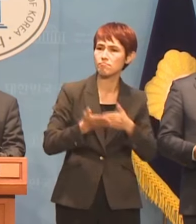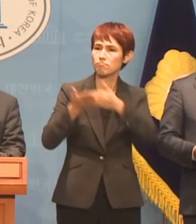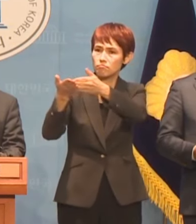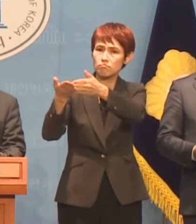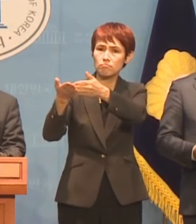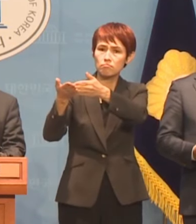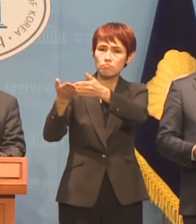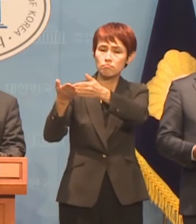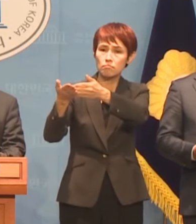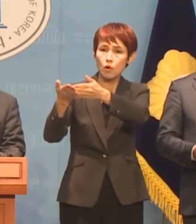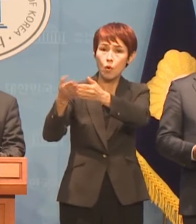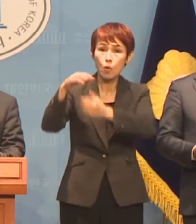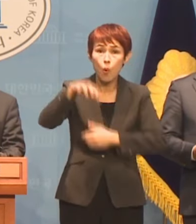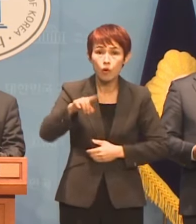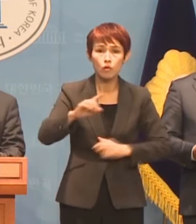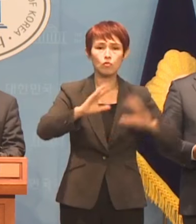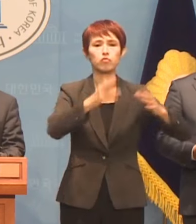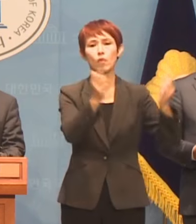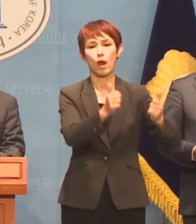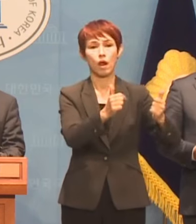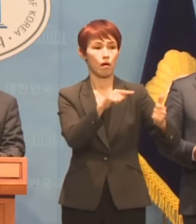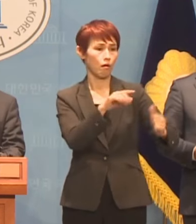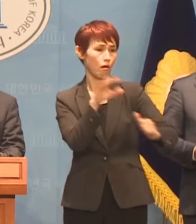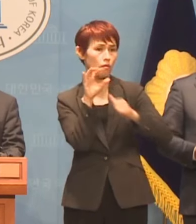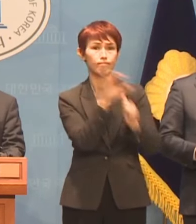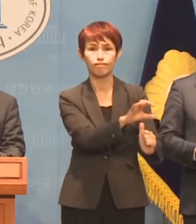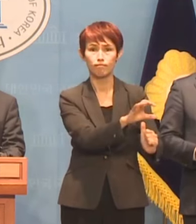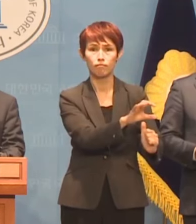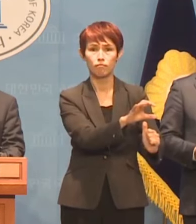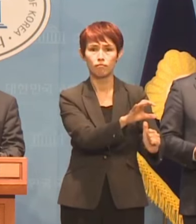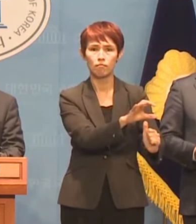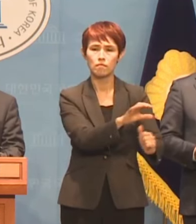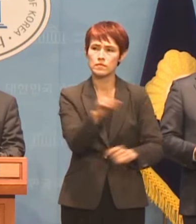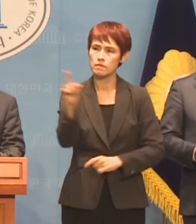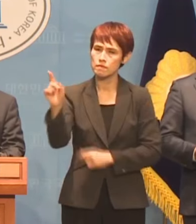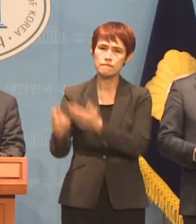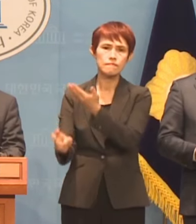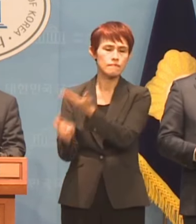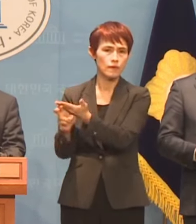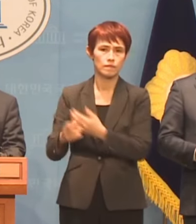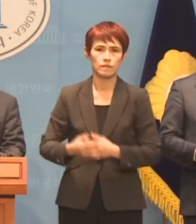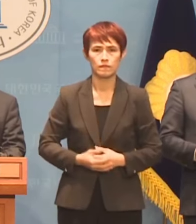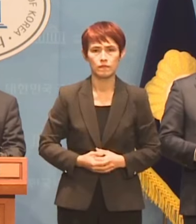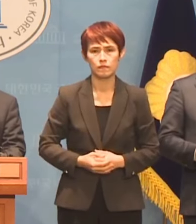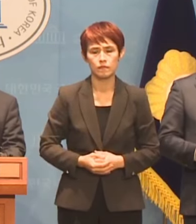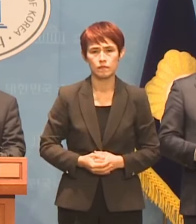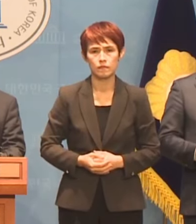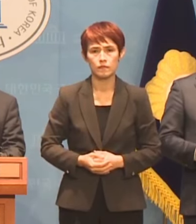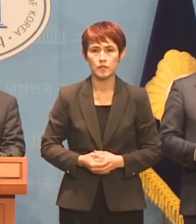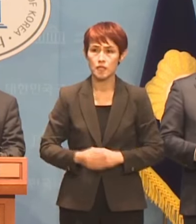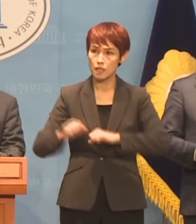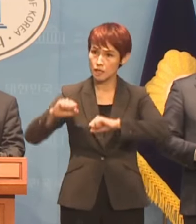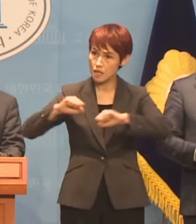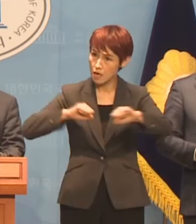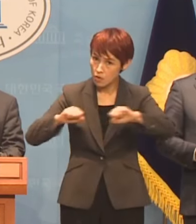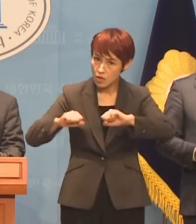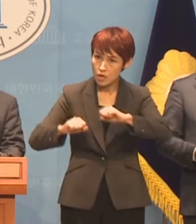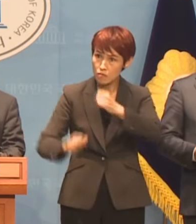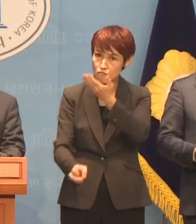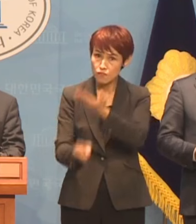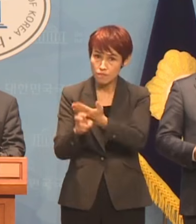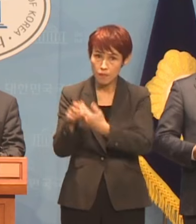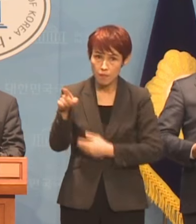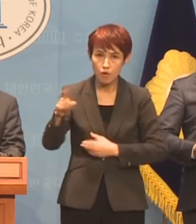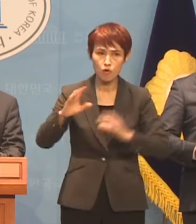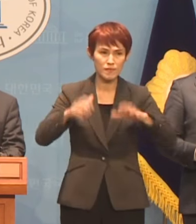유일한 헌법기관인 국회를 무력화하고자 하였다. 이러한 불법적인 행위는 전